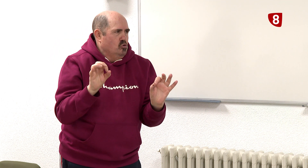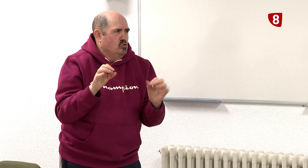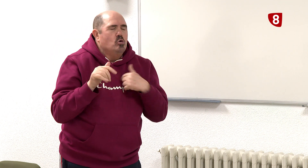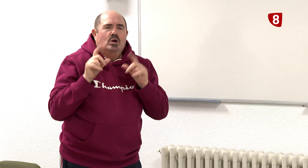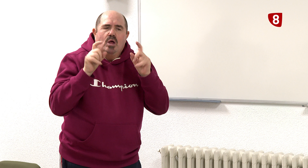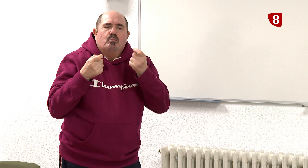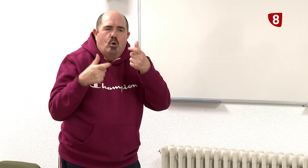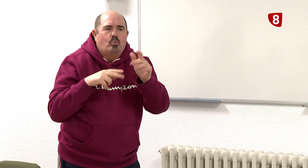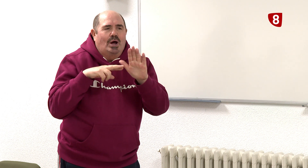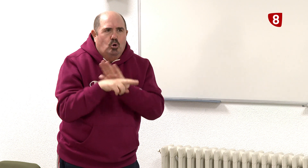signos. Entonces,